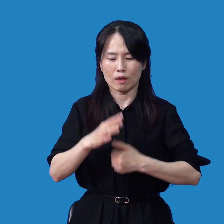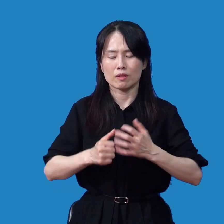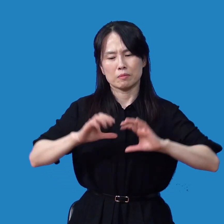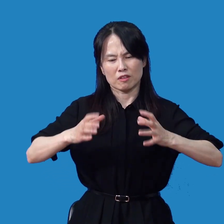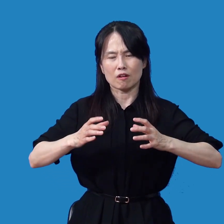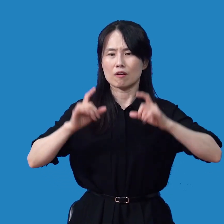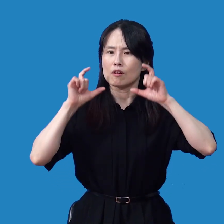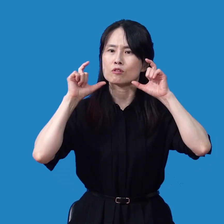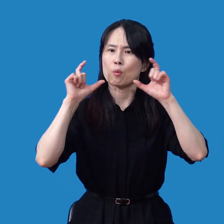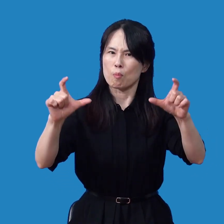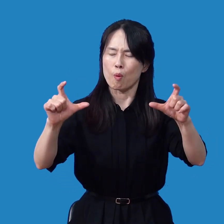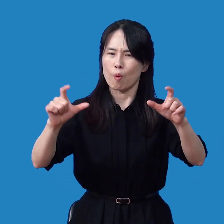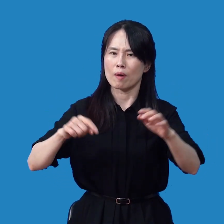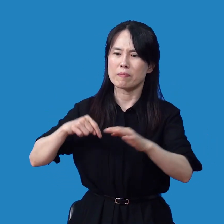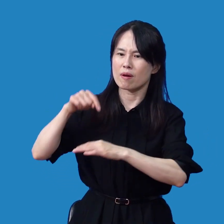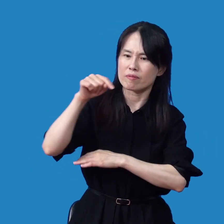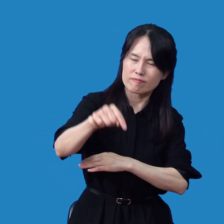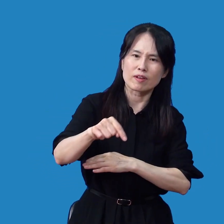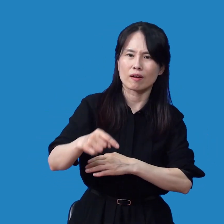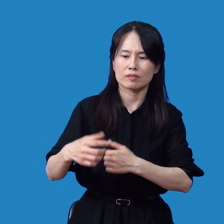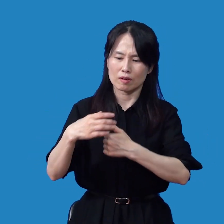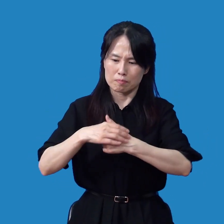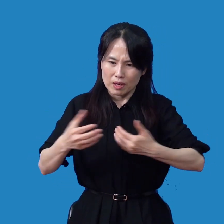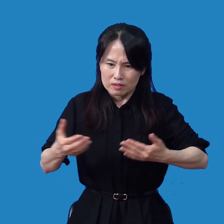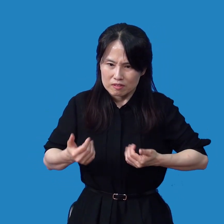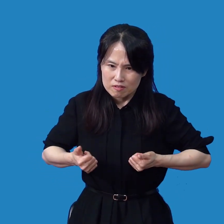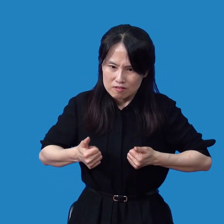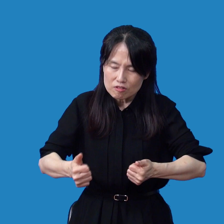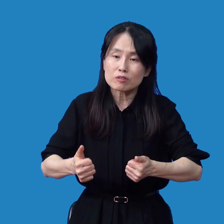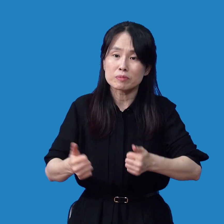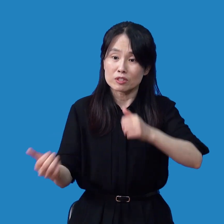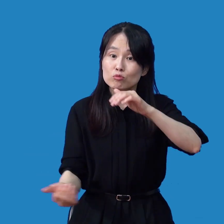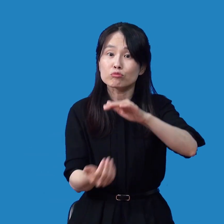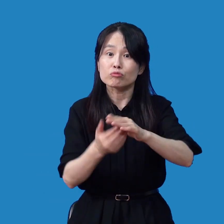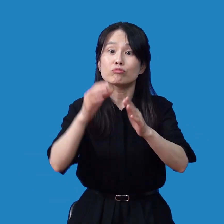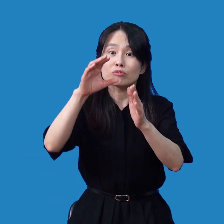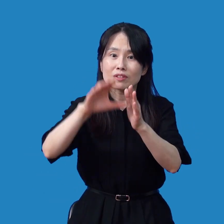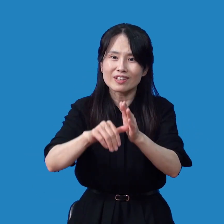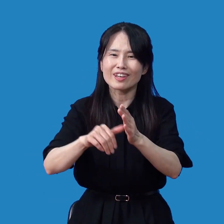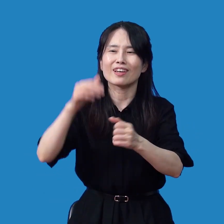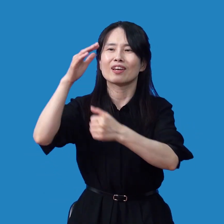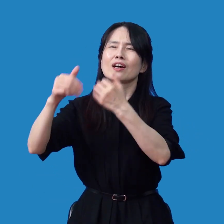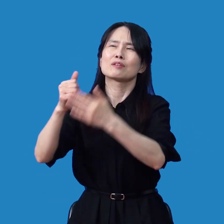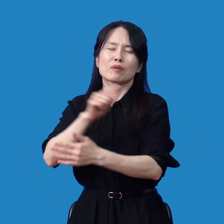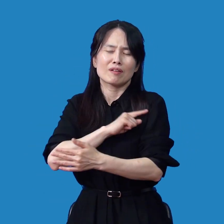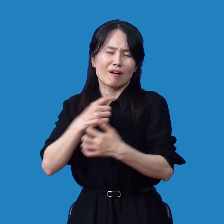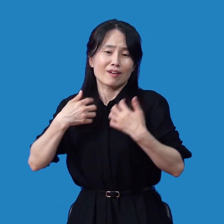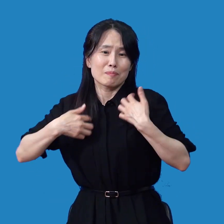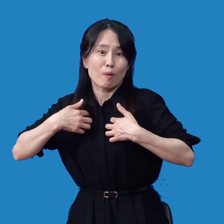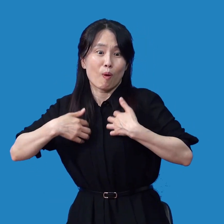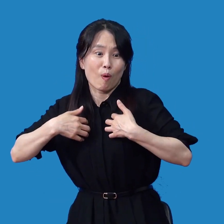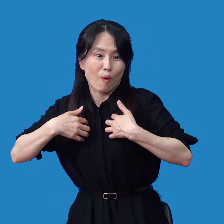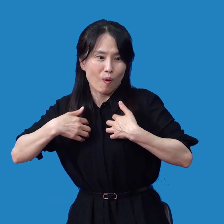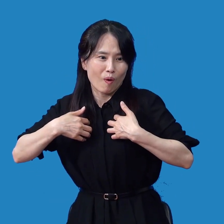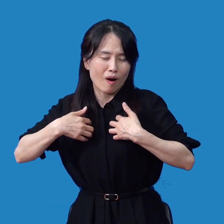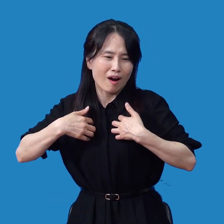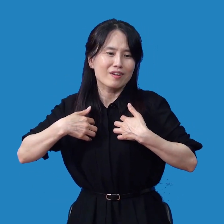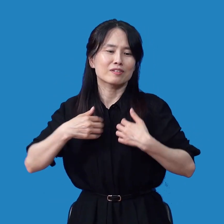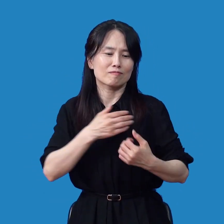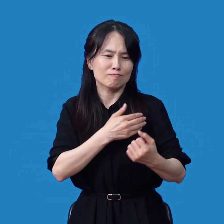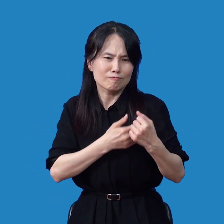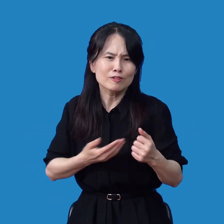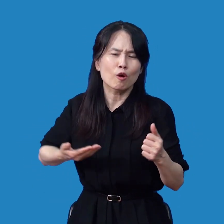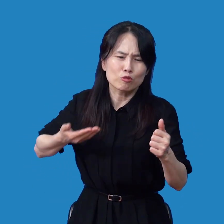나라라고 선포하면서 나아가서 사명을 감당할 때에 하나님은 가장 기뻐하셔서 우리에게 자원을 공급해